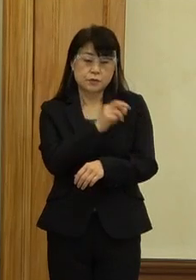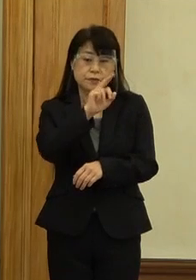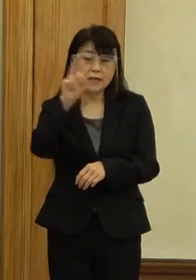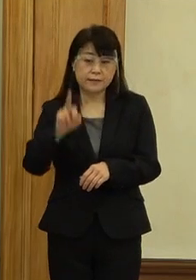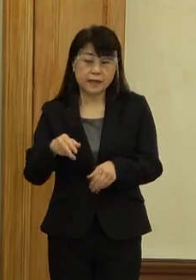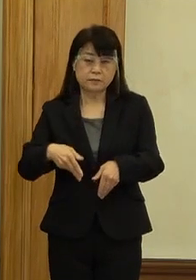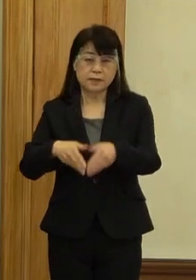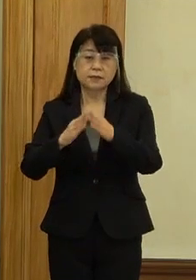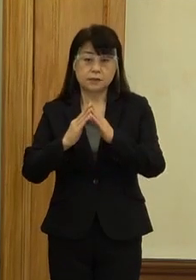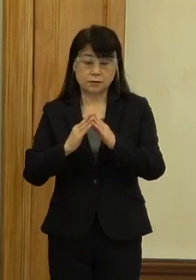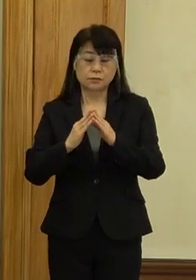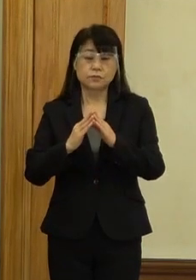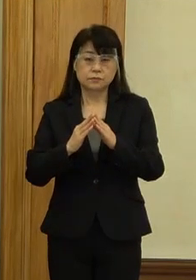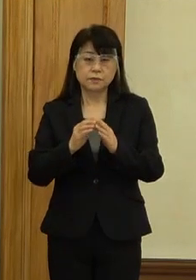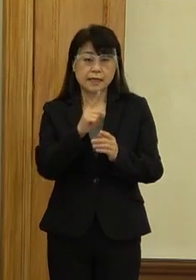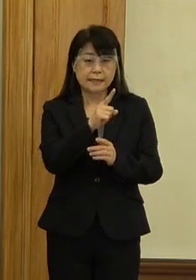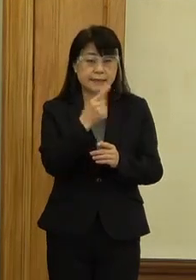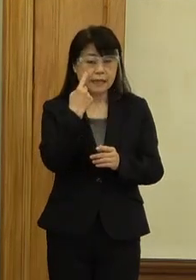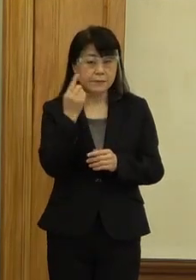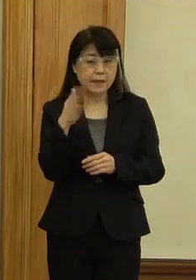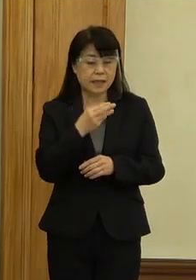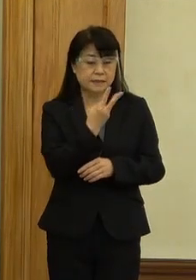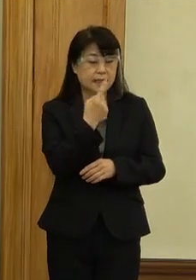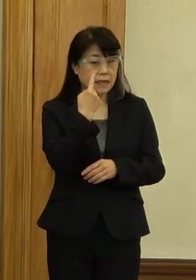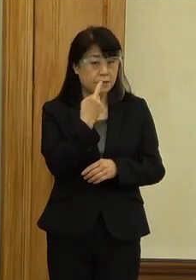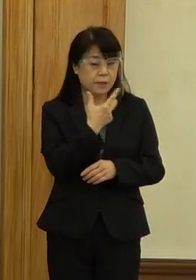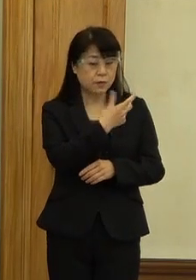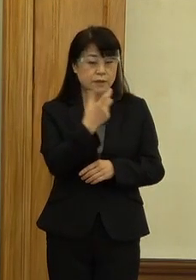をしておりまして、1回目から3回目の接